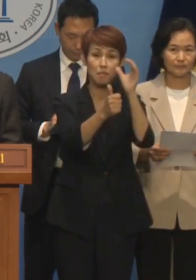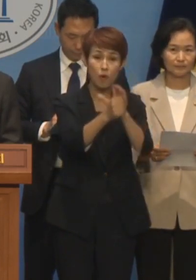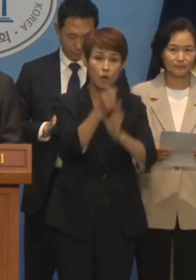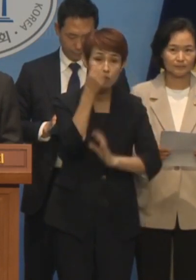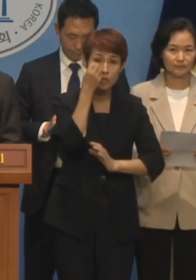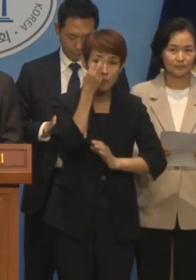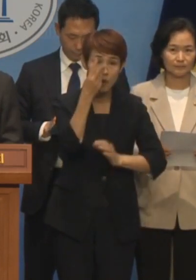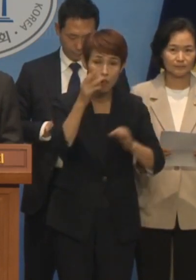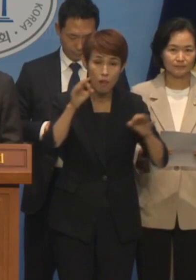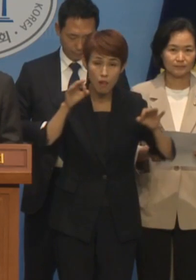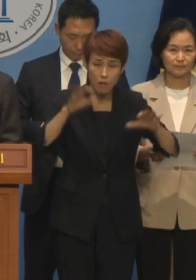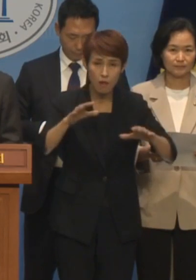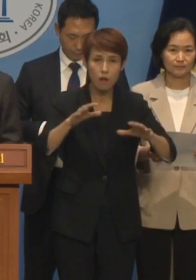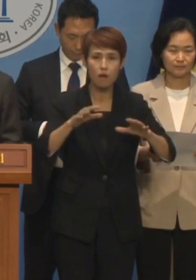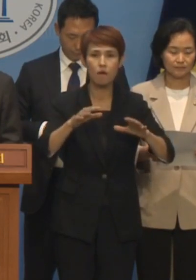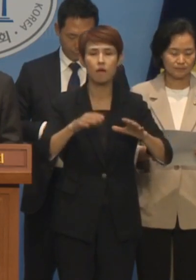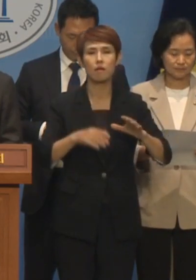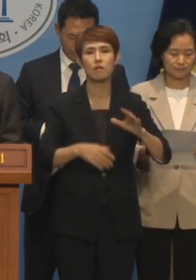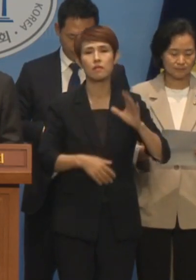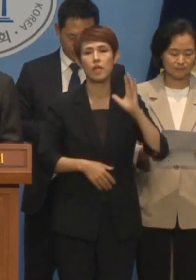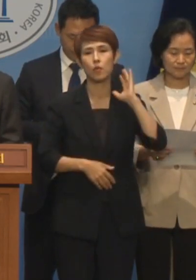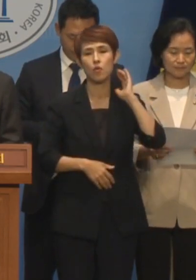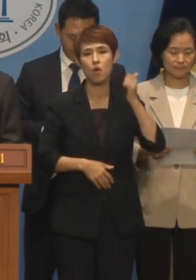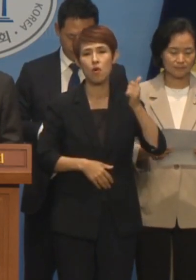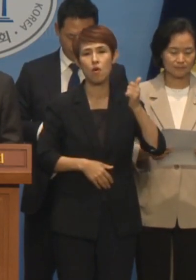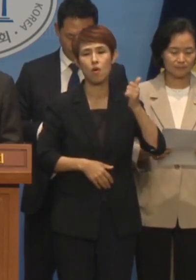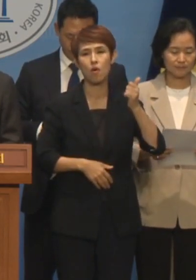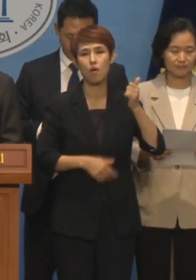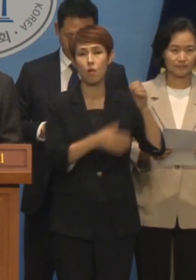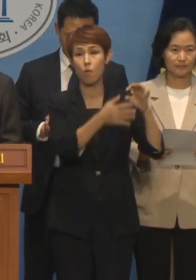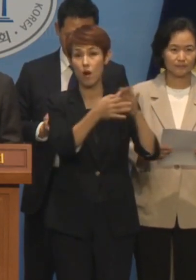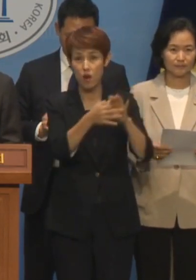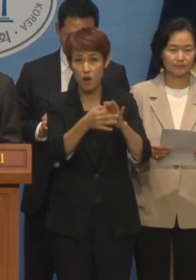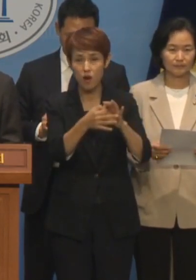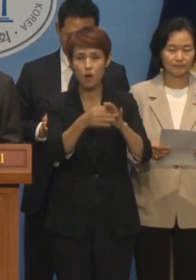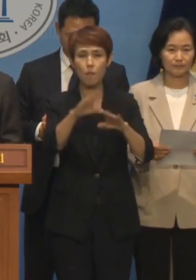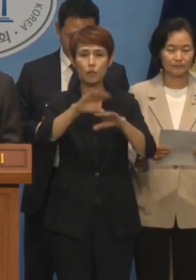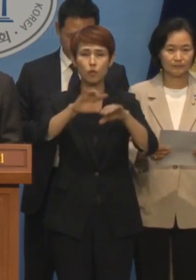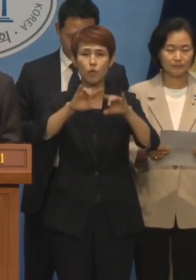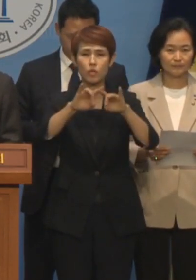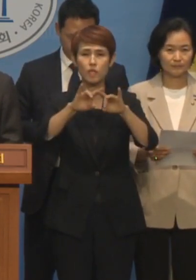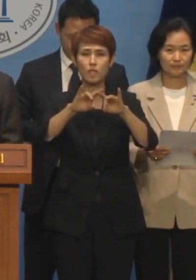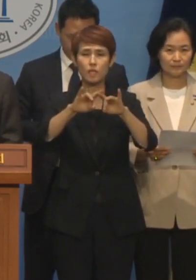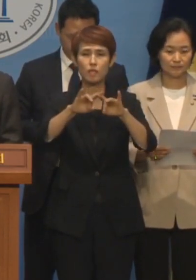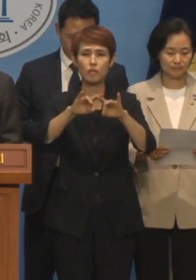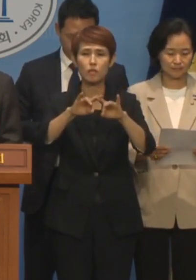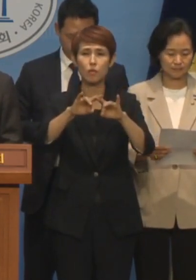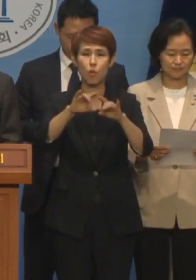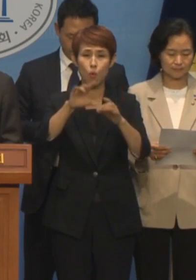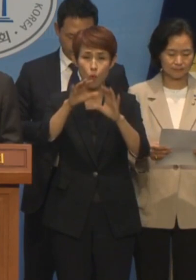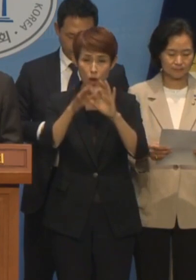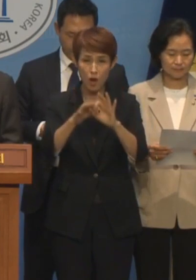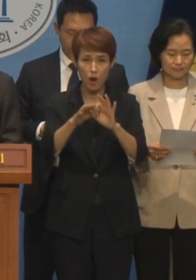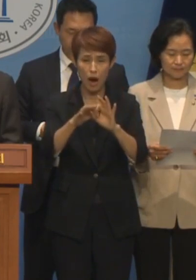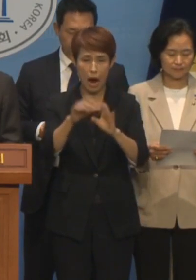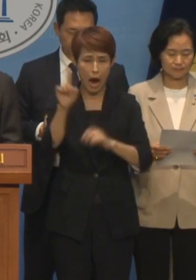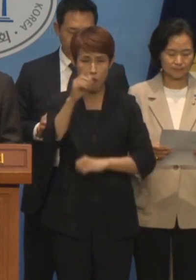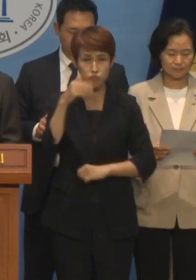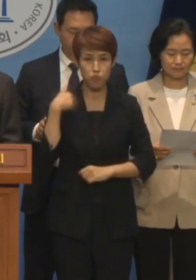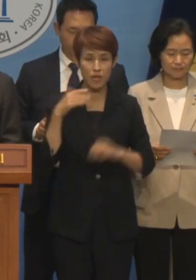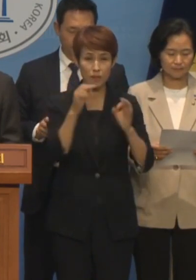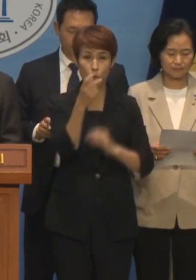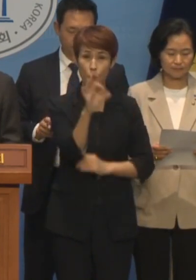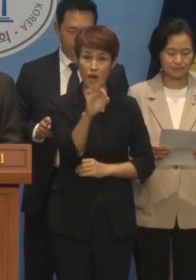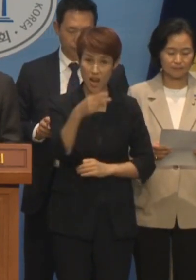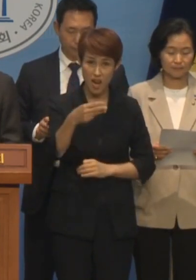만에 대통령의 측근 인사 출신으로 방송통신 분야의 문외한이던 김홍일 위원장은 6개월